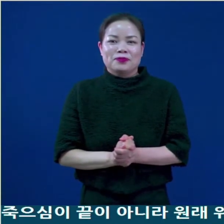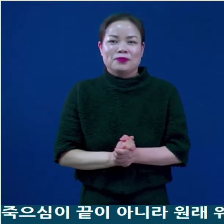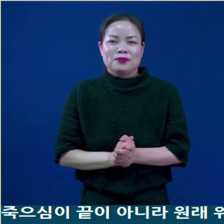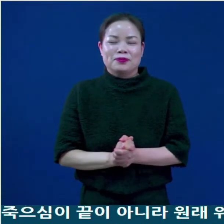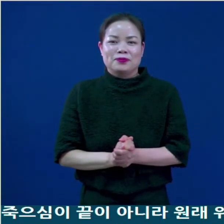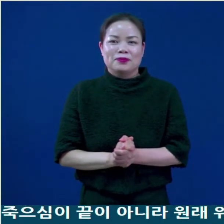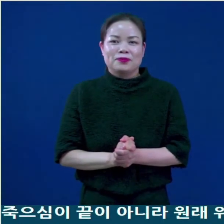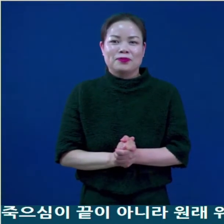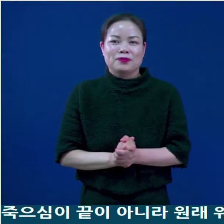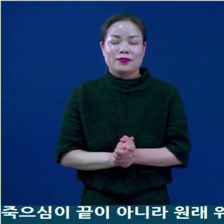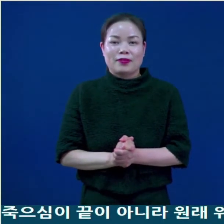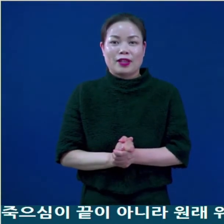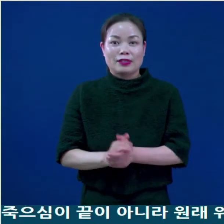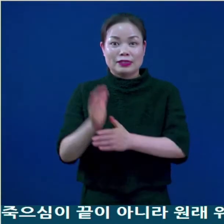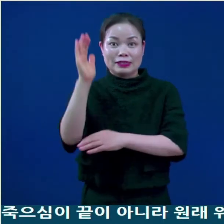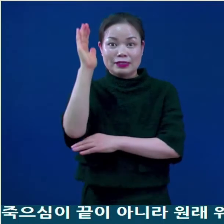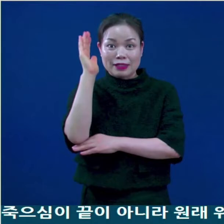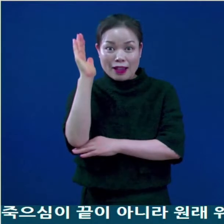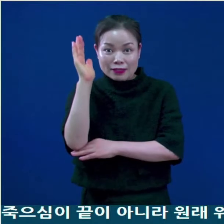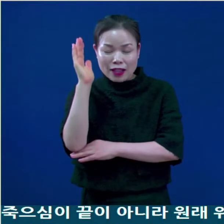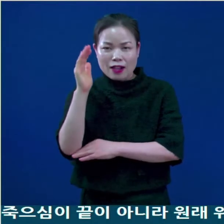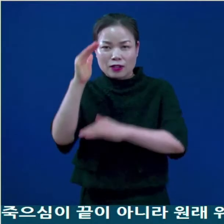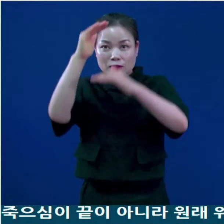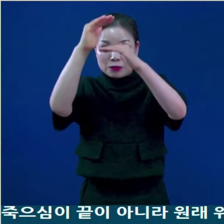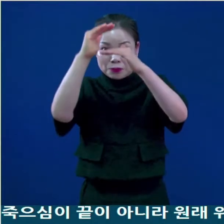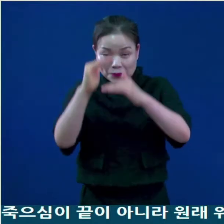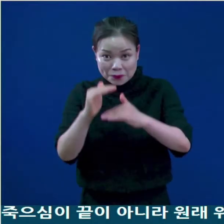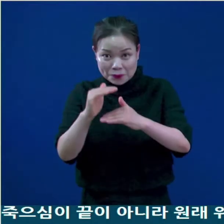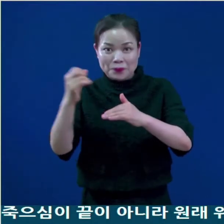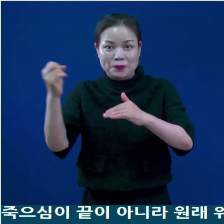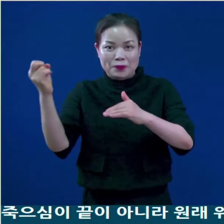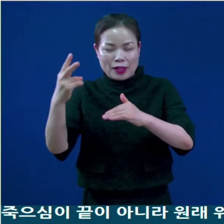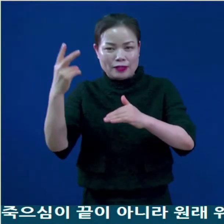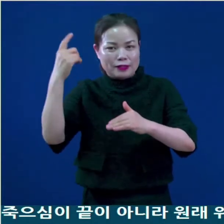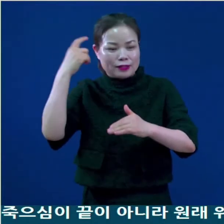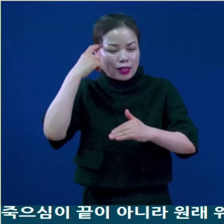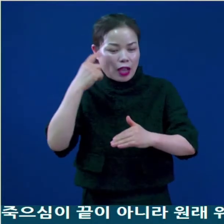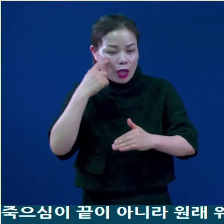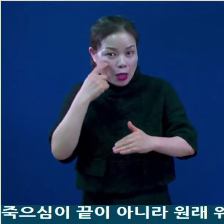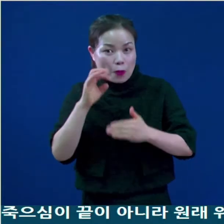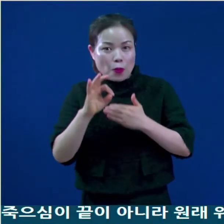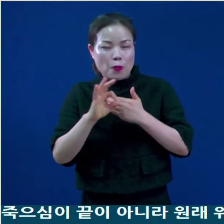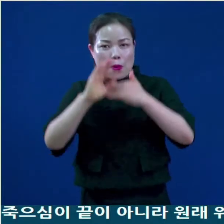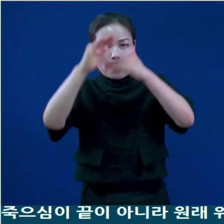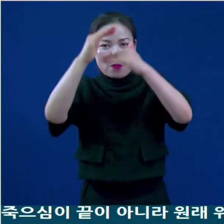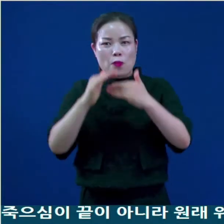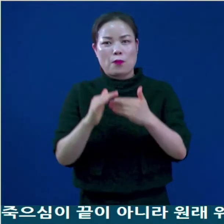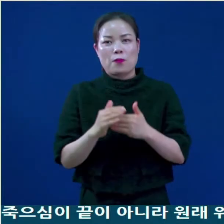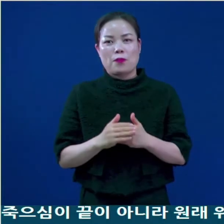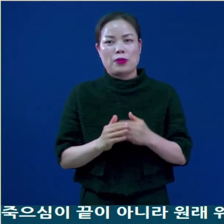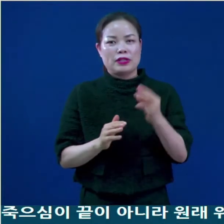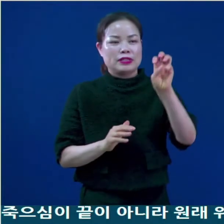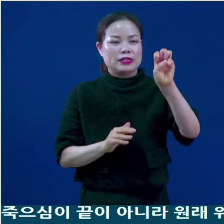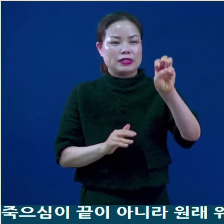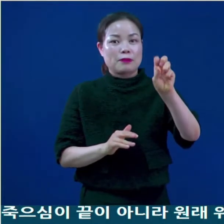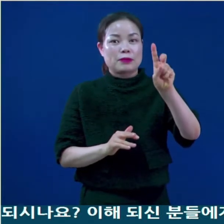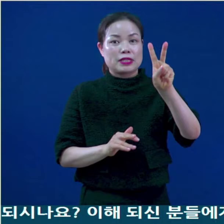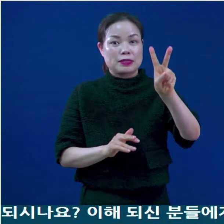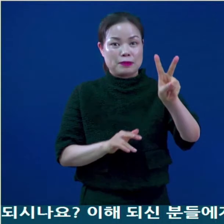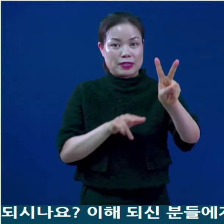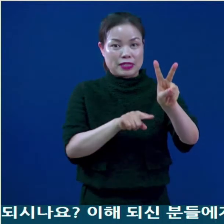자, 그 이야기가 오늘 본문으로 이제 다시 가시면 본문 32절에